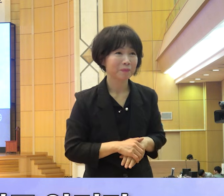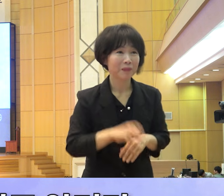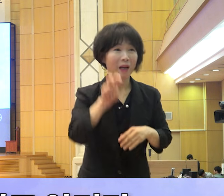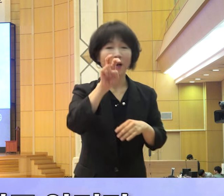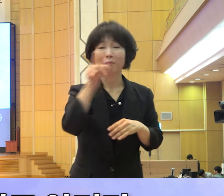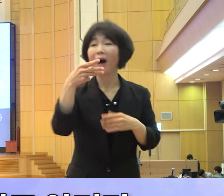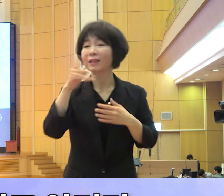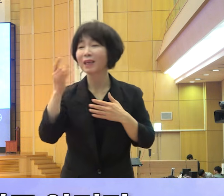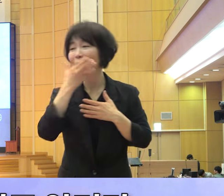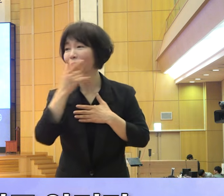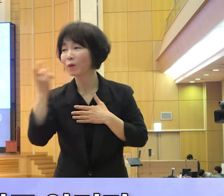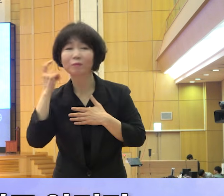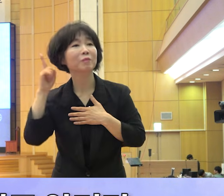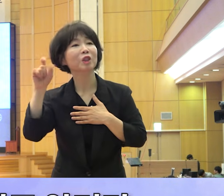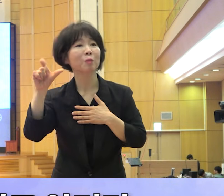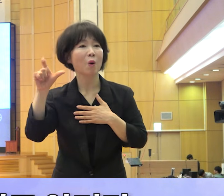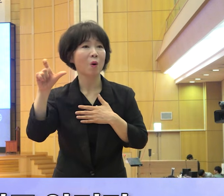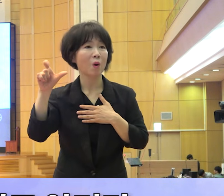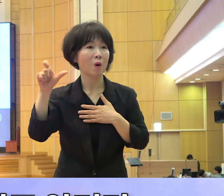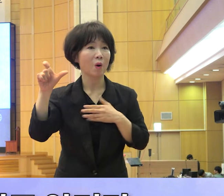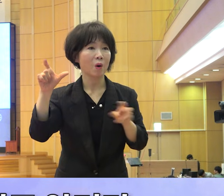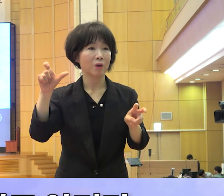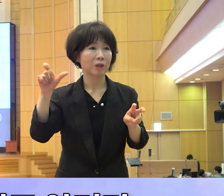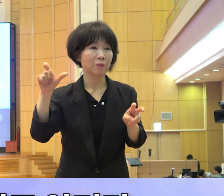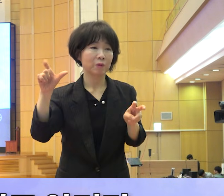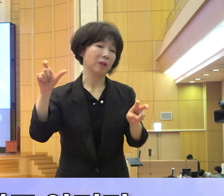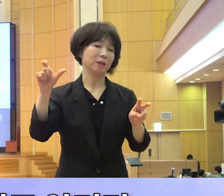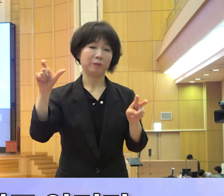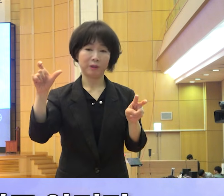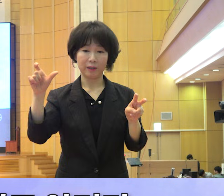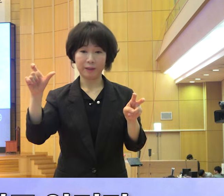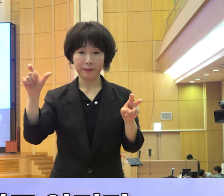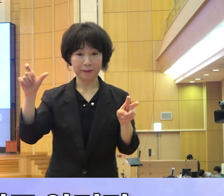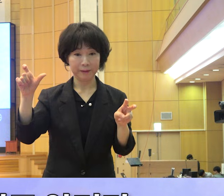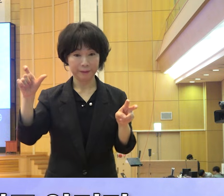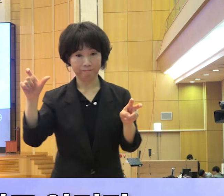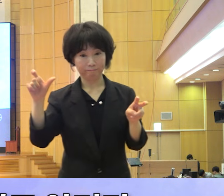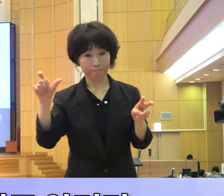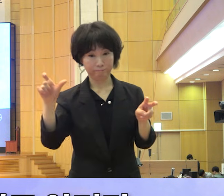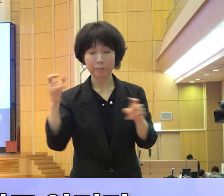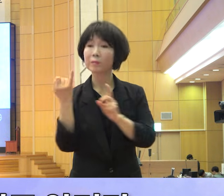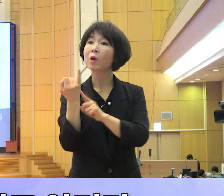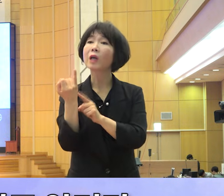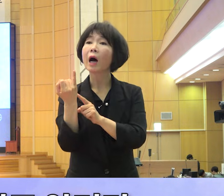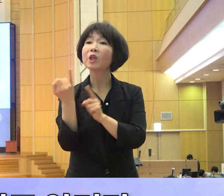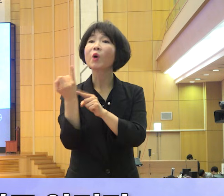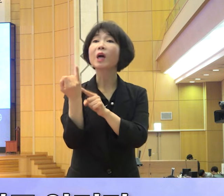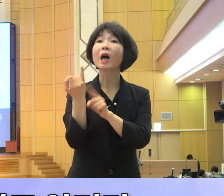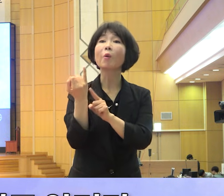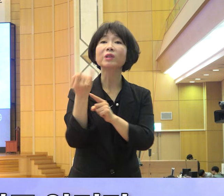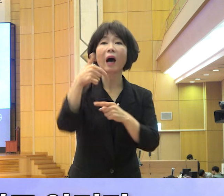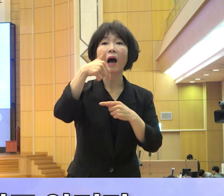마태복음 15장 22절에 가보니까 가나안 여자 하나가, 가나안 여자라고 특별히 말한 이유는